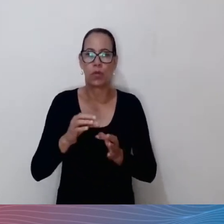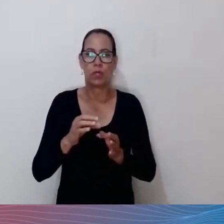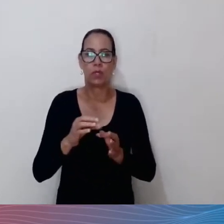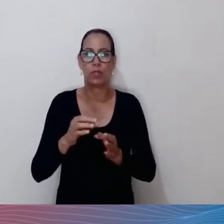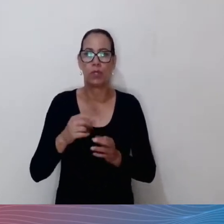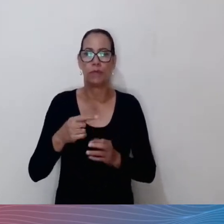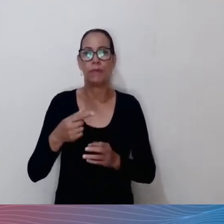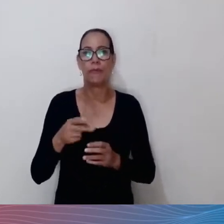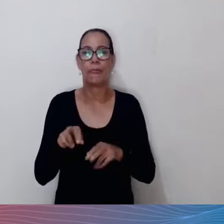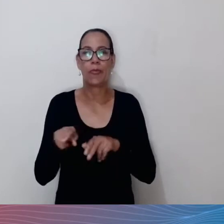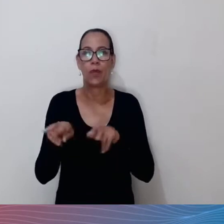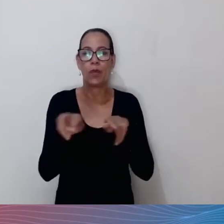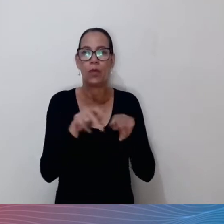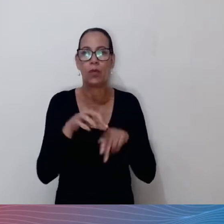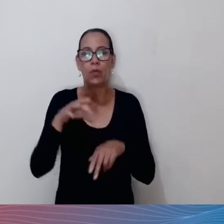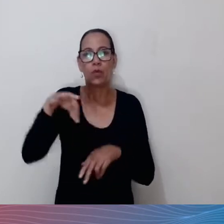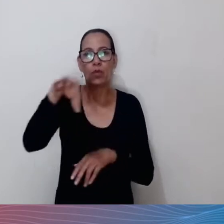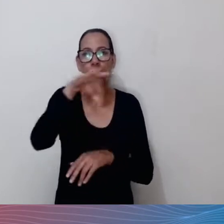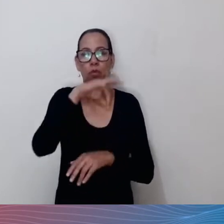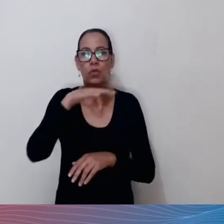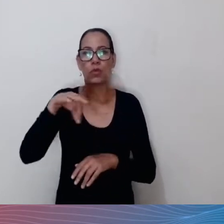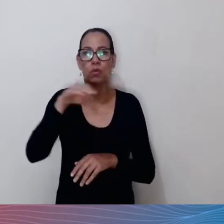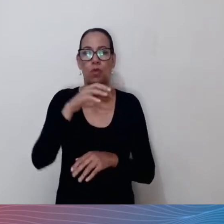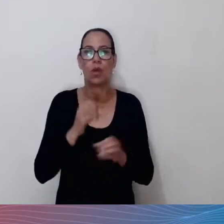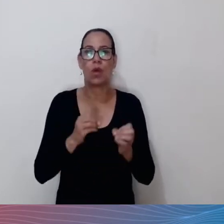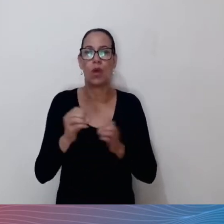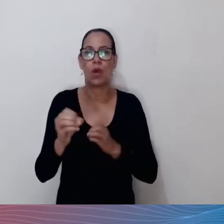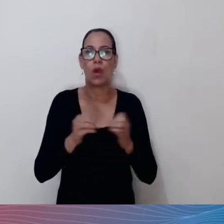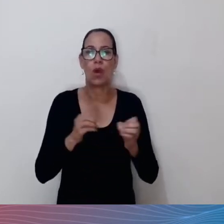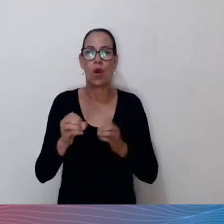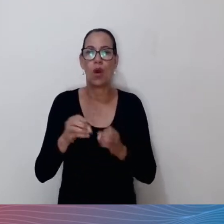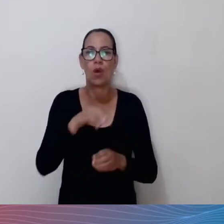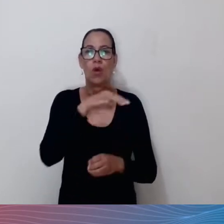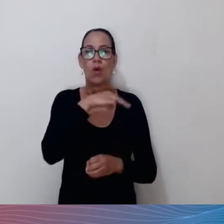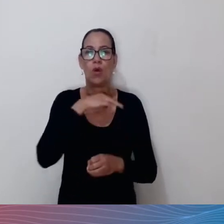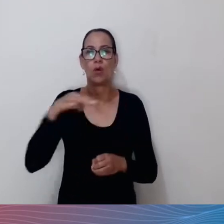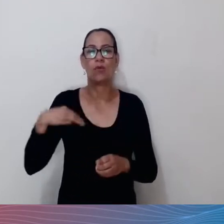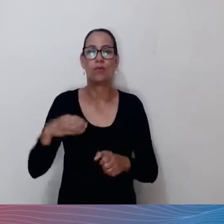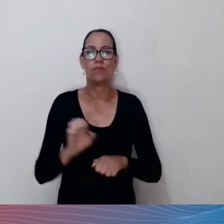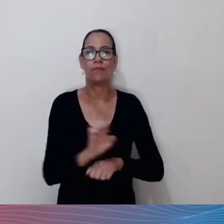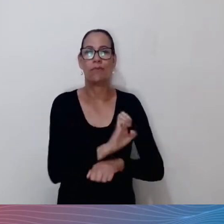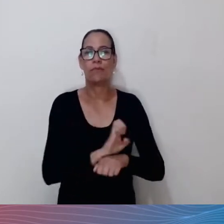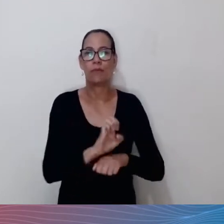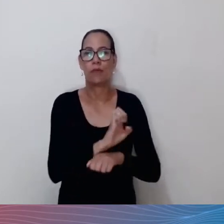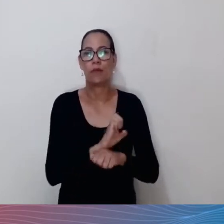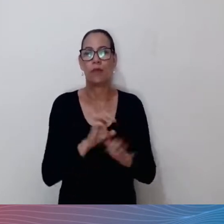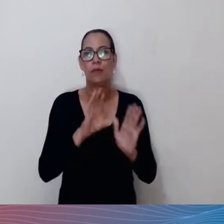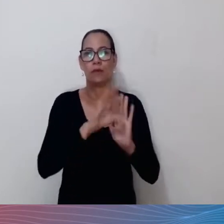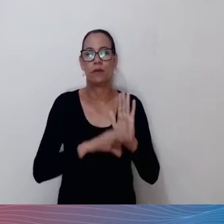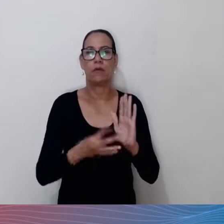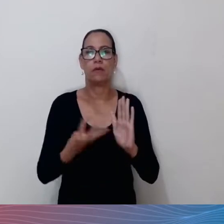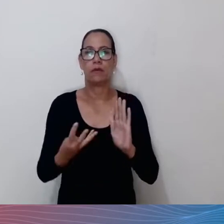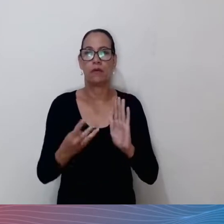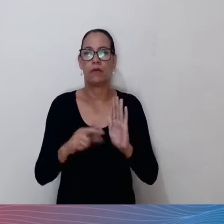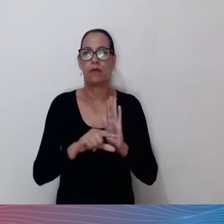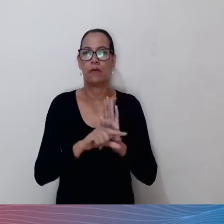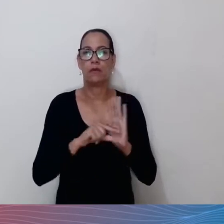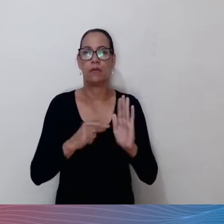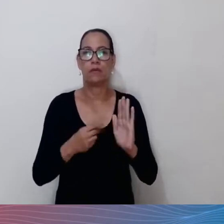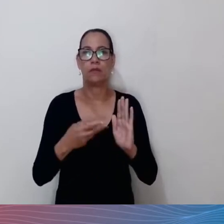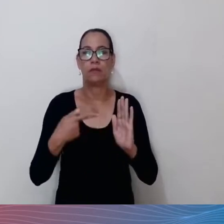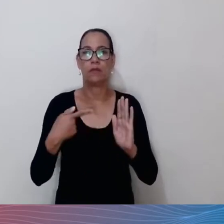ministério. Efésios capítulo 4, versículos de 7 até 16.